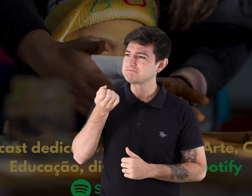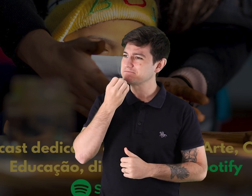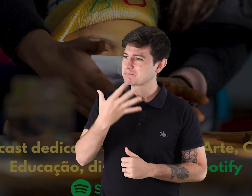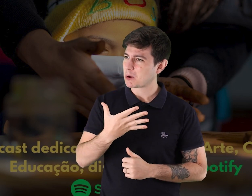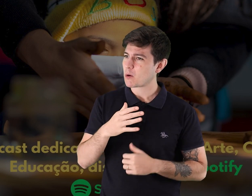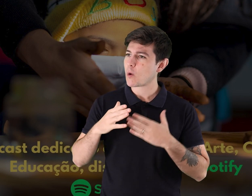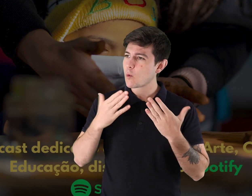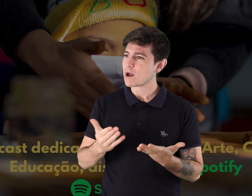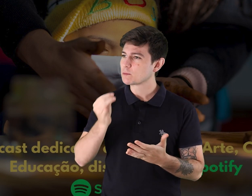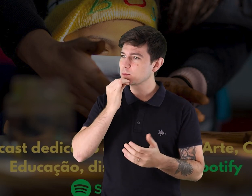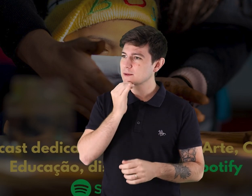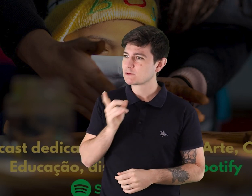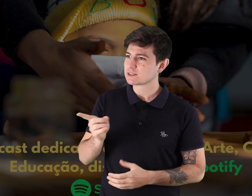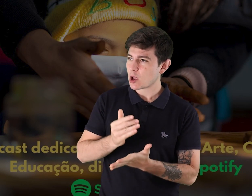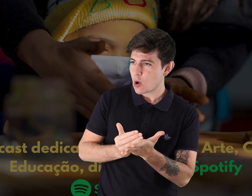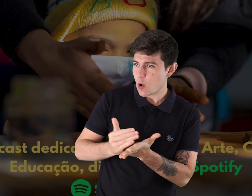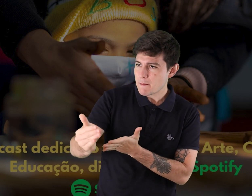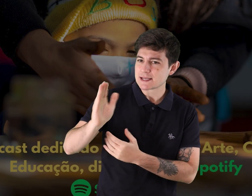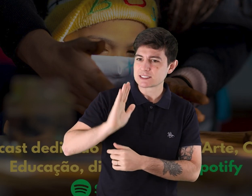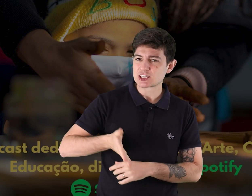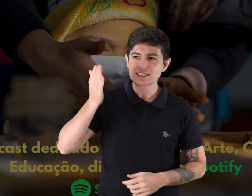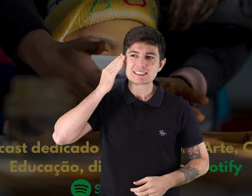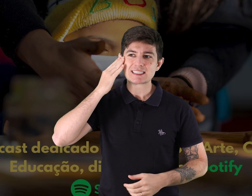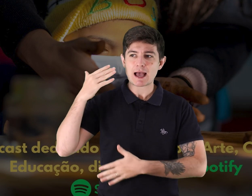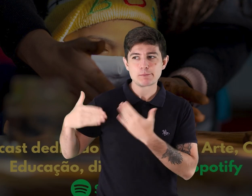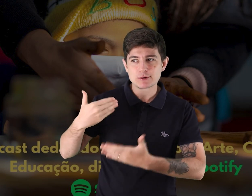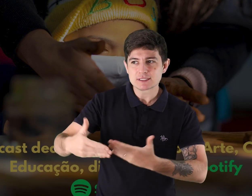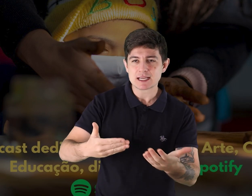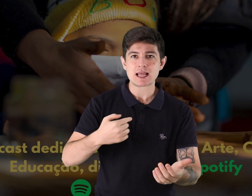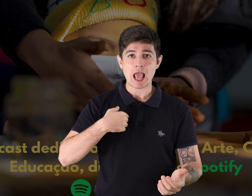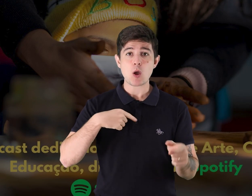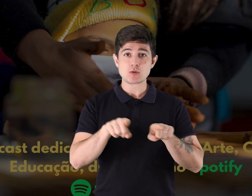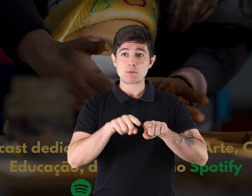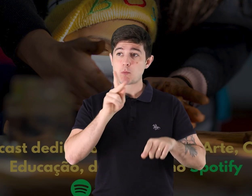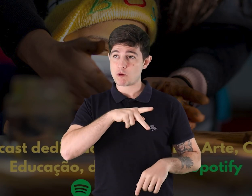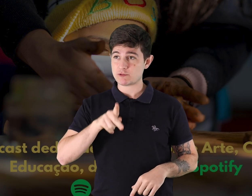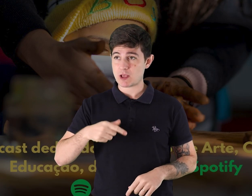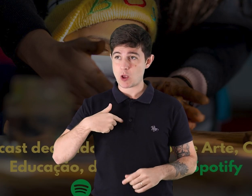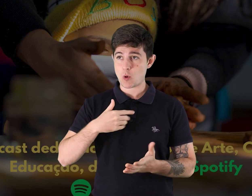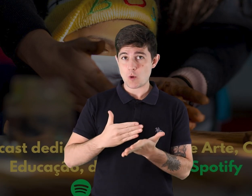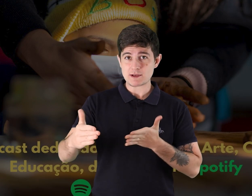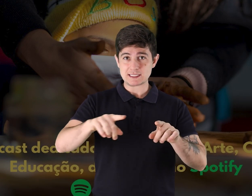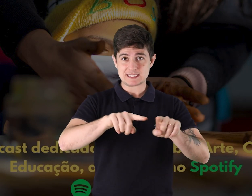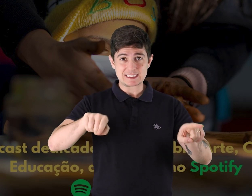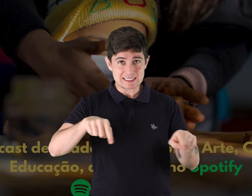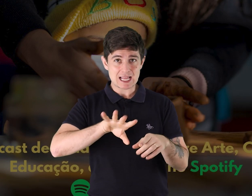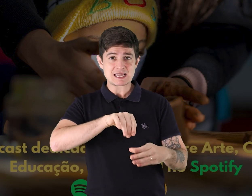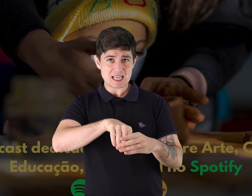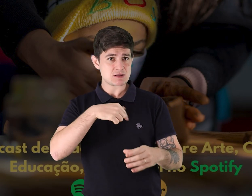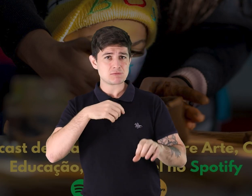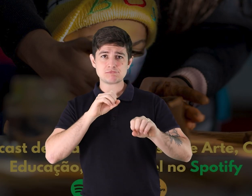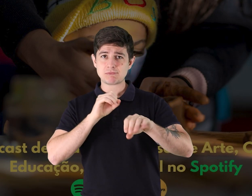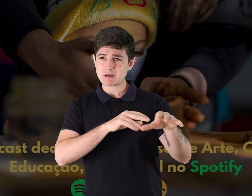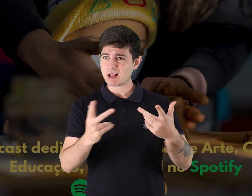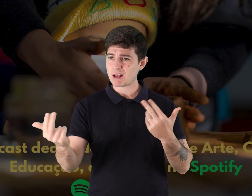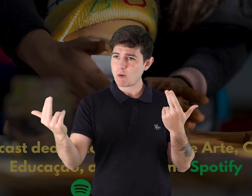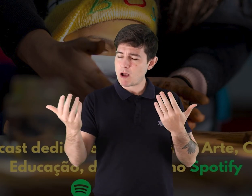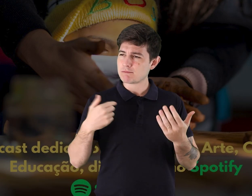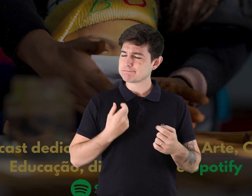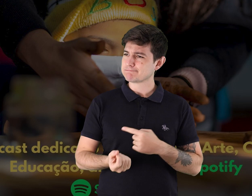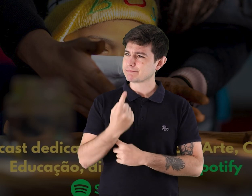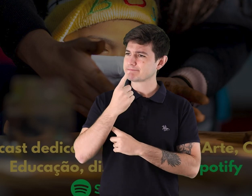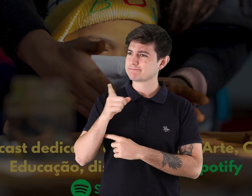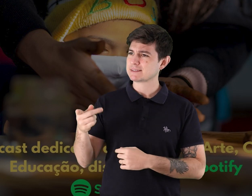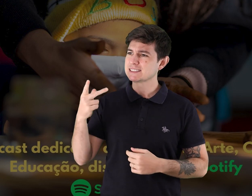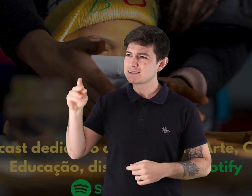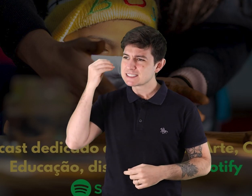disso, Márcia, que legal. E é muito bacana quando você começa, quando você sabe todo o processo, né? Porque eu também sou professora, comecei dentro de uma sala